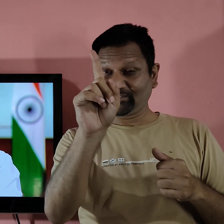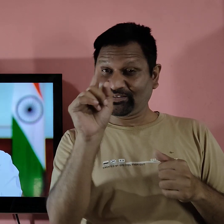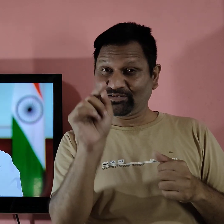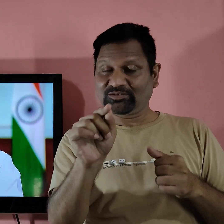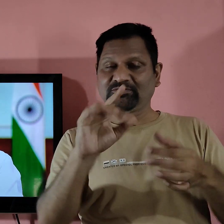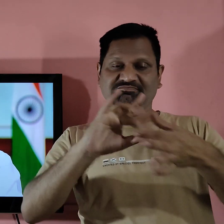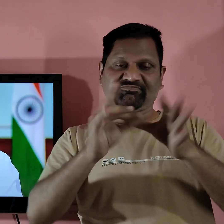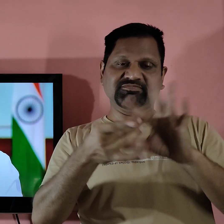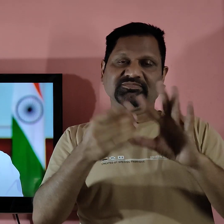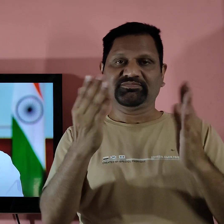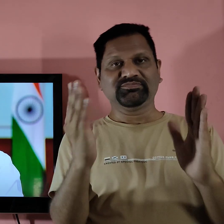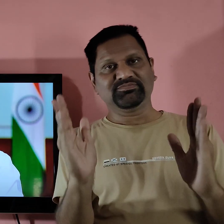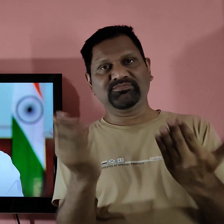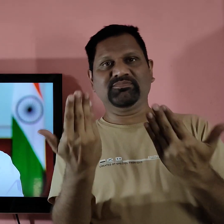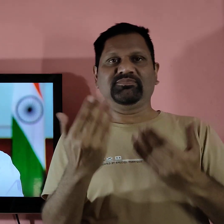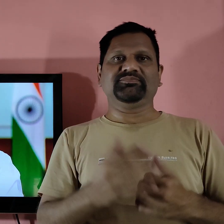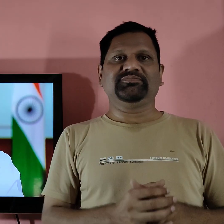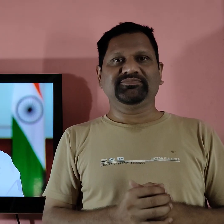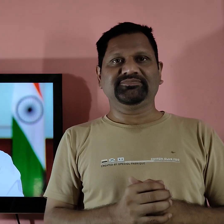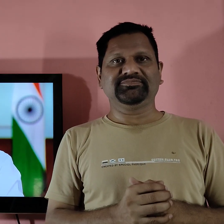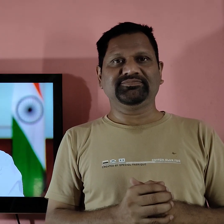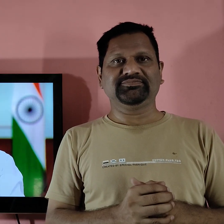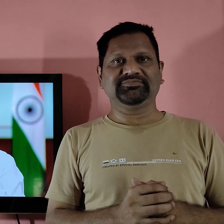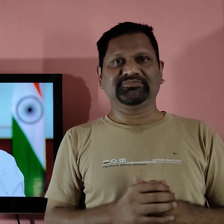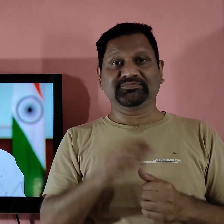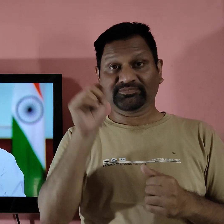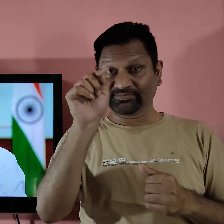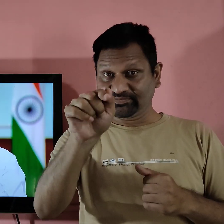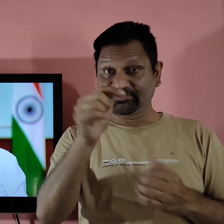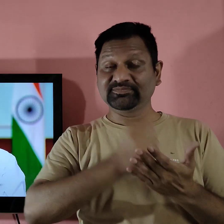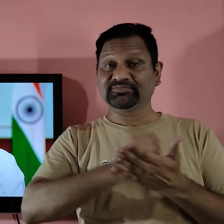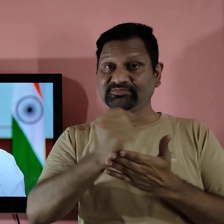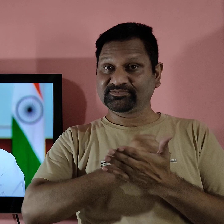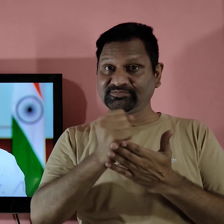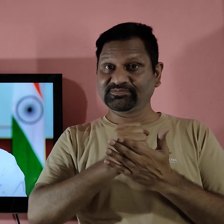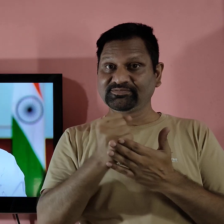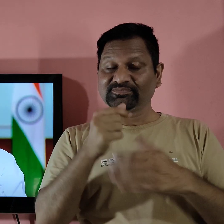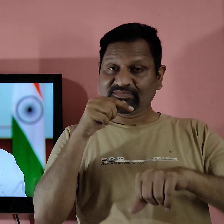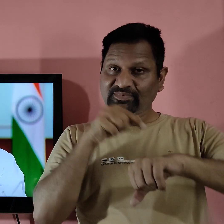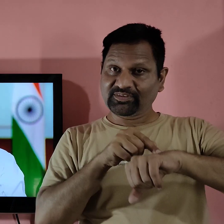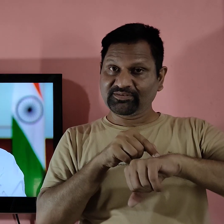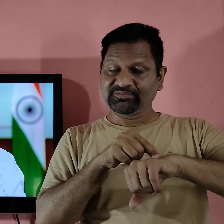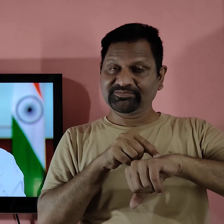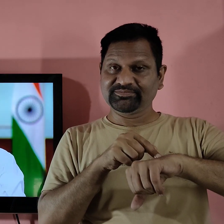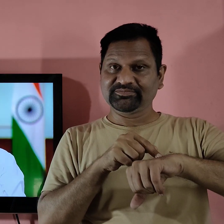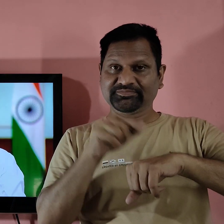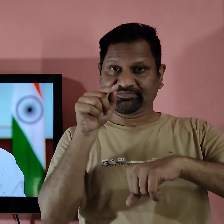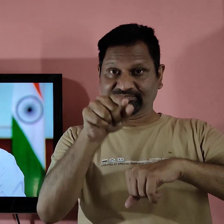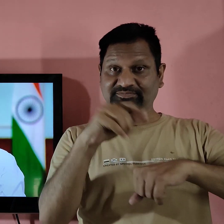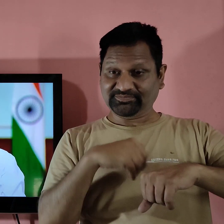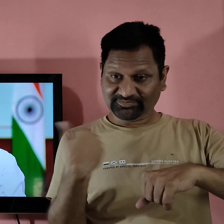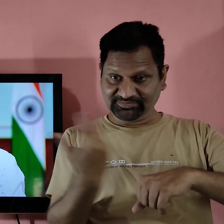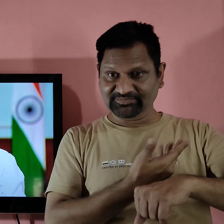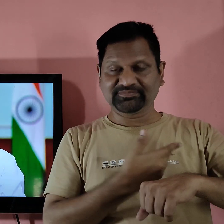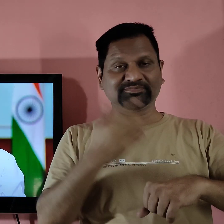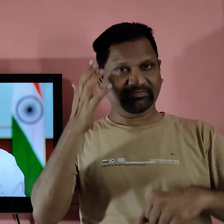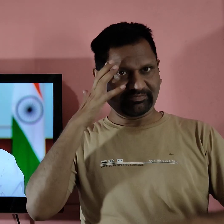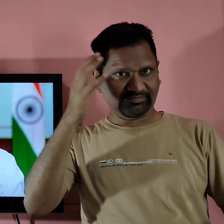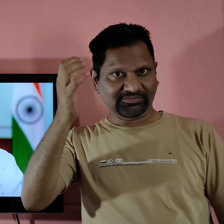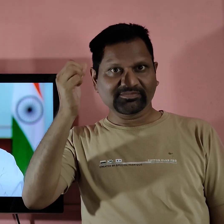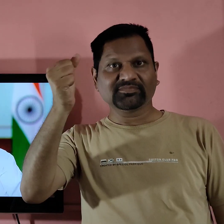एकजुटता से ही संभव होगी। इन प्रयासों के बीच हमें ये याद रखना